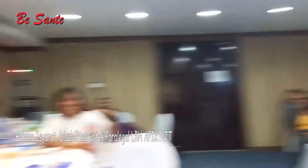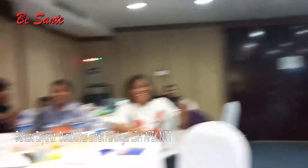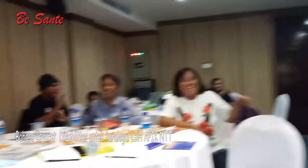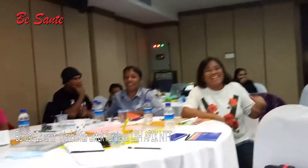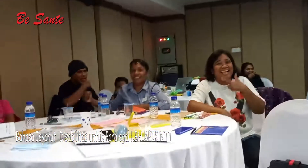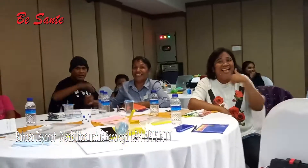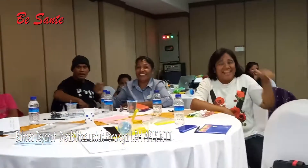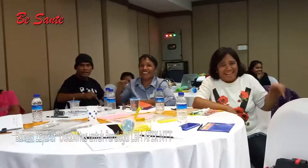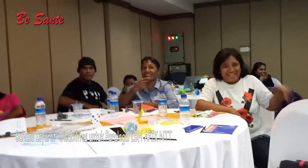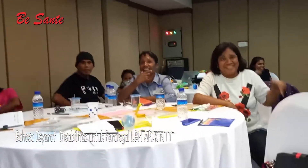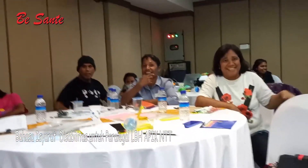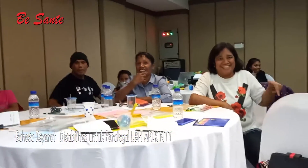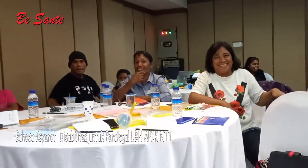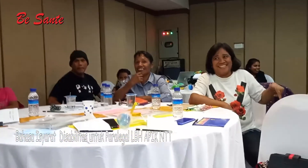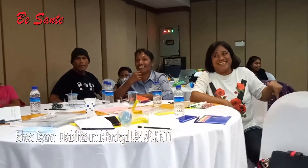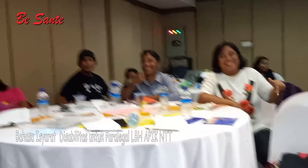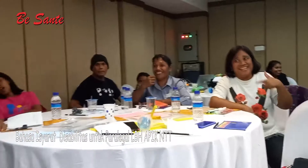Nenek. Nenek. Nenek. Kakek.